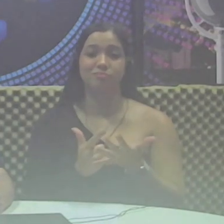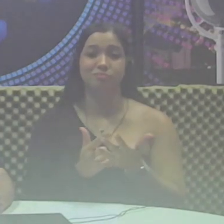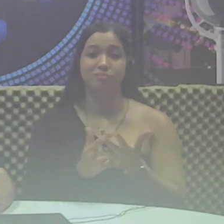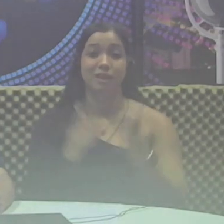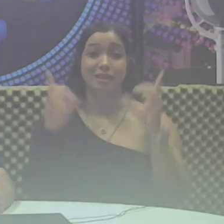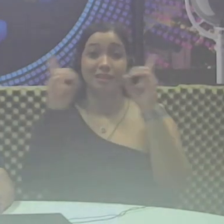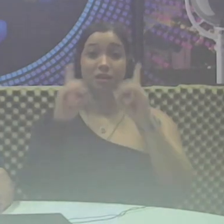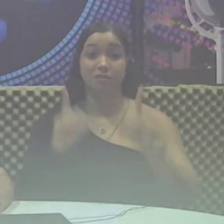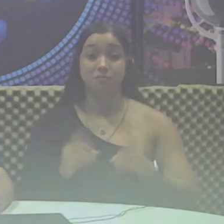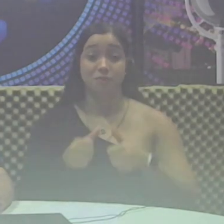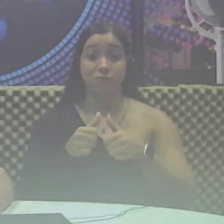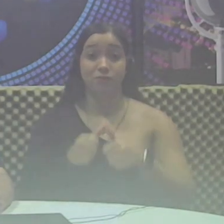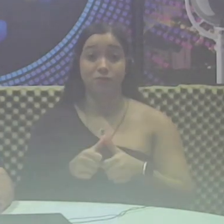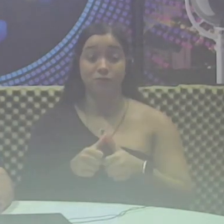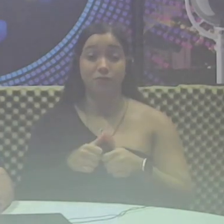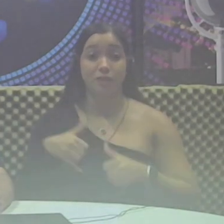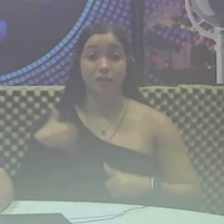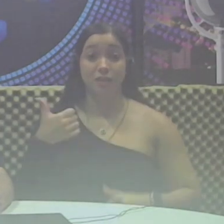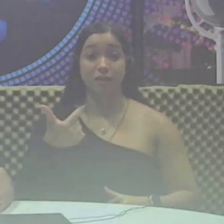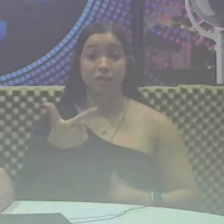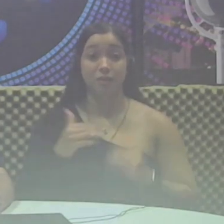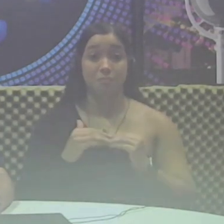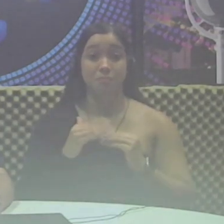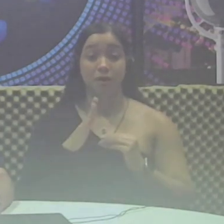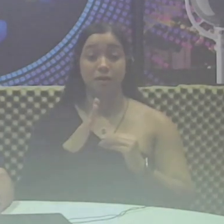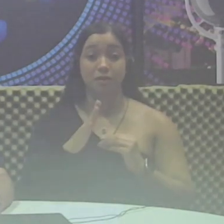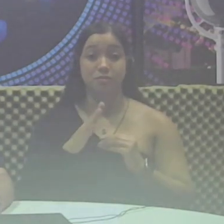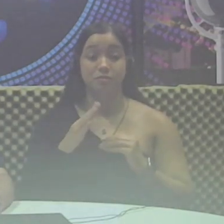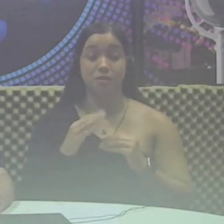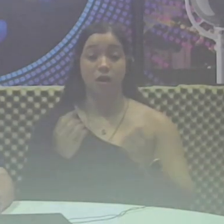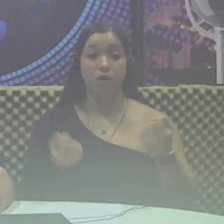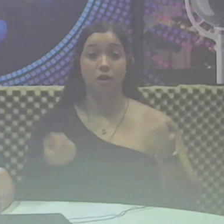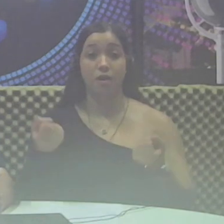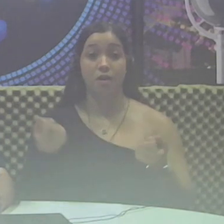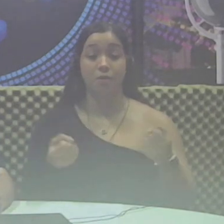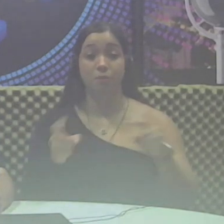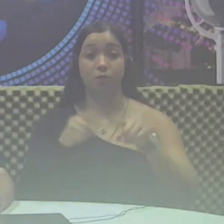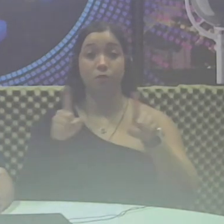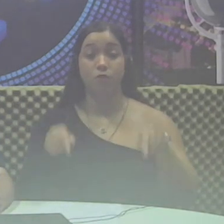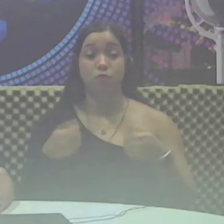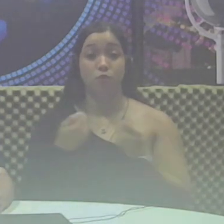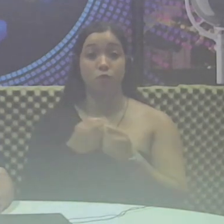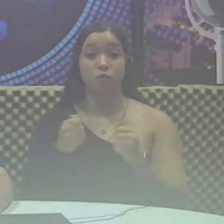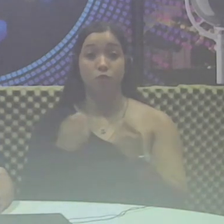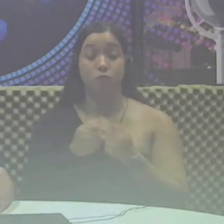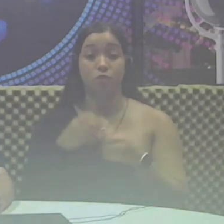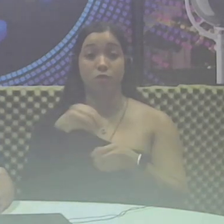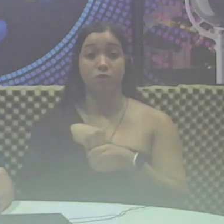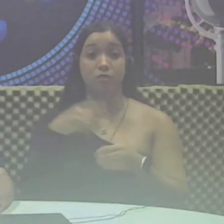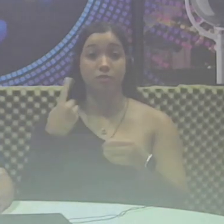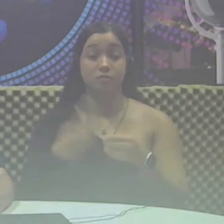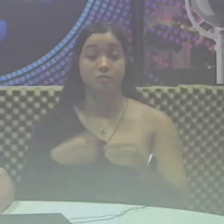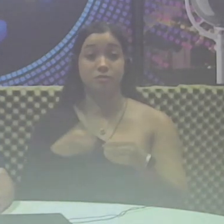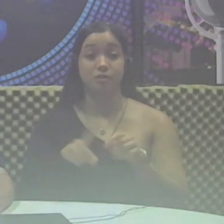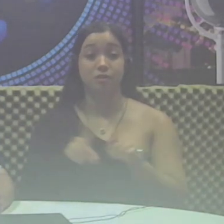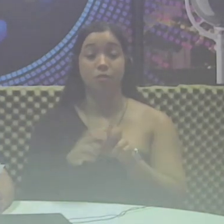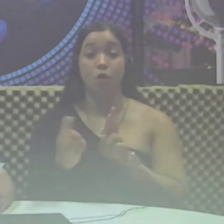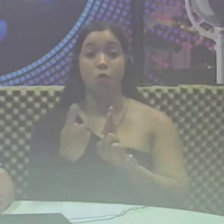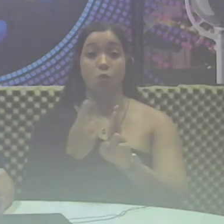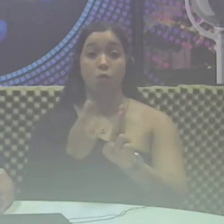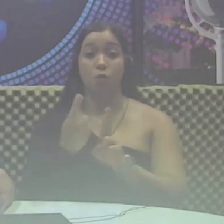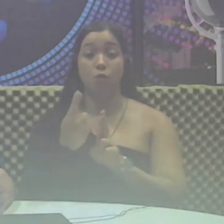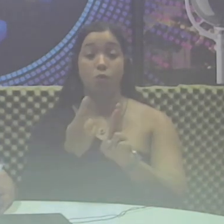deficiência permanente a partir dos 12 anos, caminhoneiros e trabalhadores do transporte coletivo urbano e rodoviário